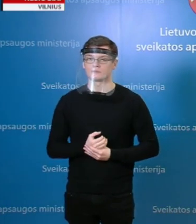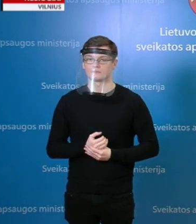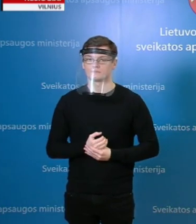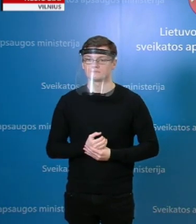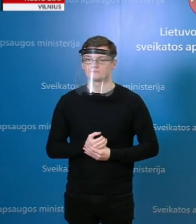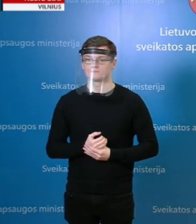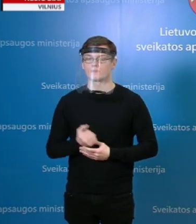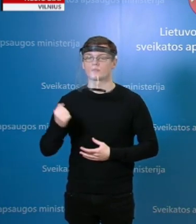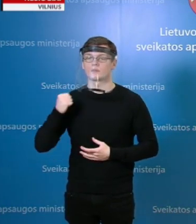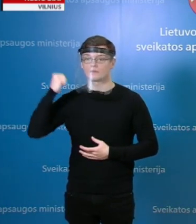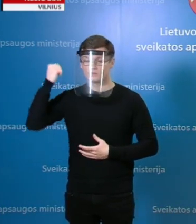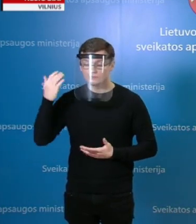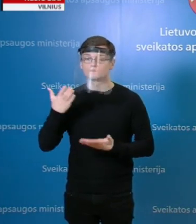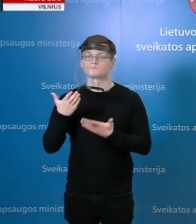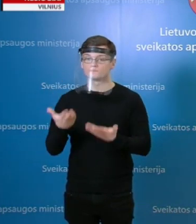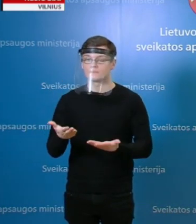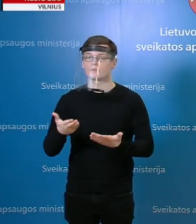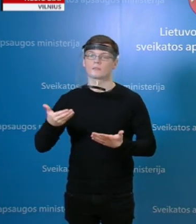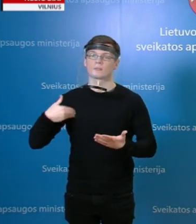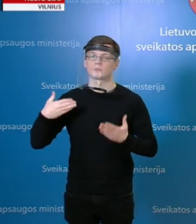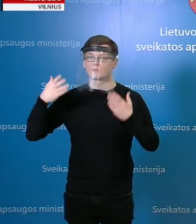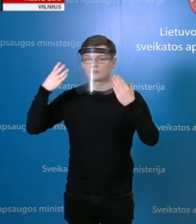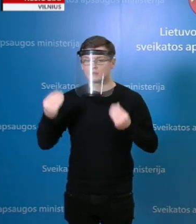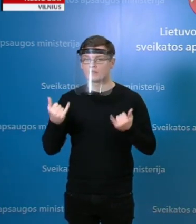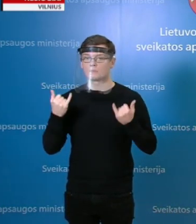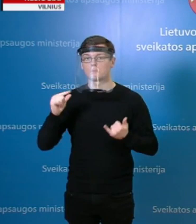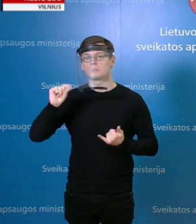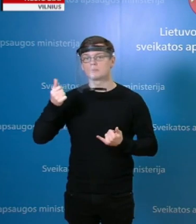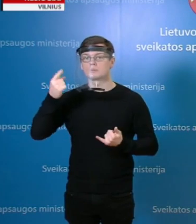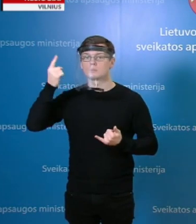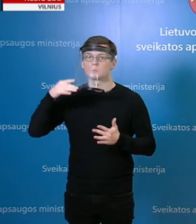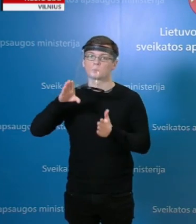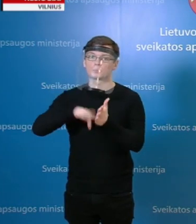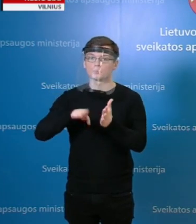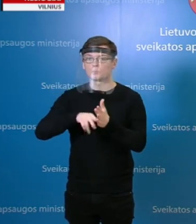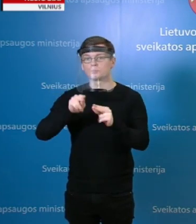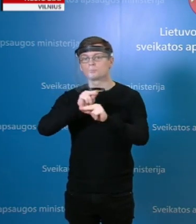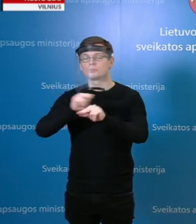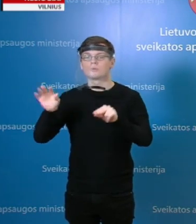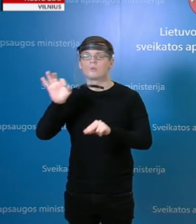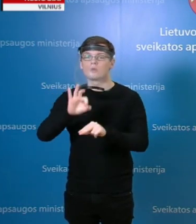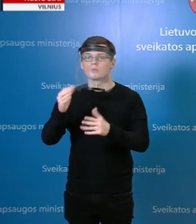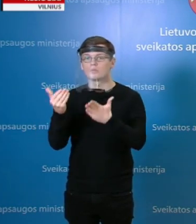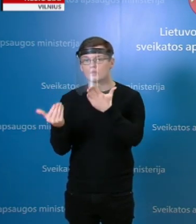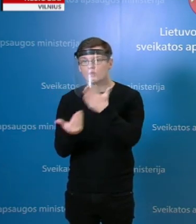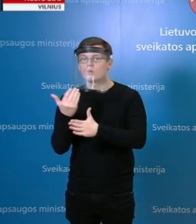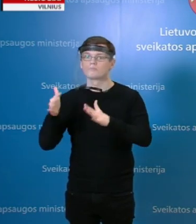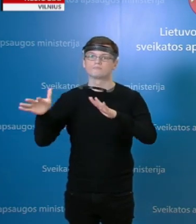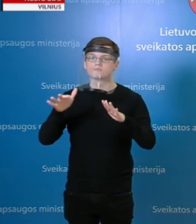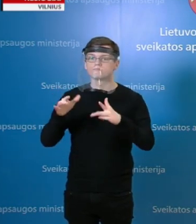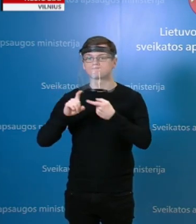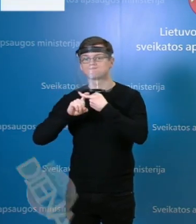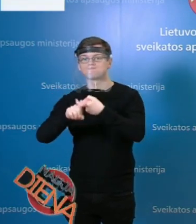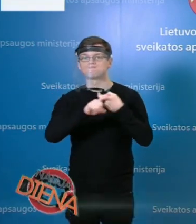Dėkoju, laba diena. Tai visų pirma, standartiškai norėčiau informuoti apie naujus atvejus ir taip